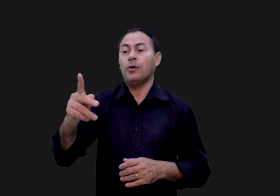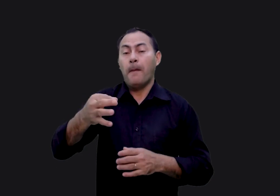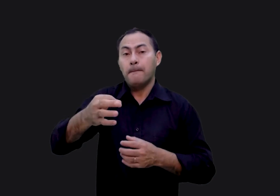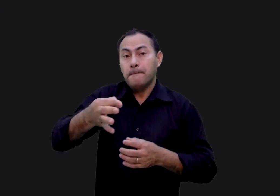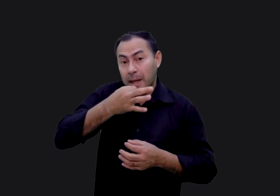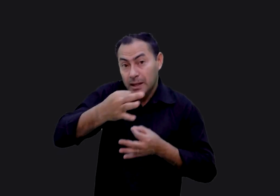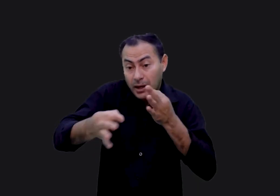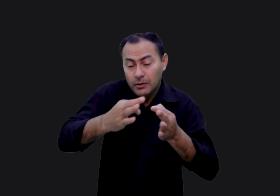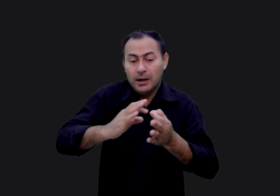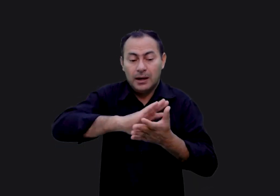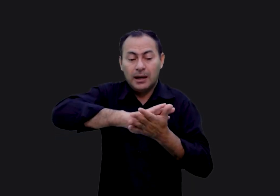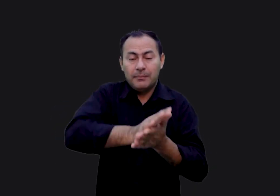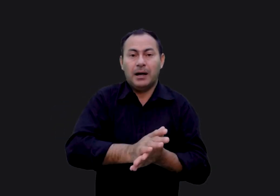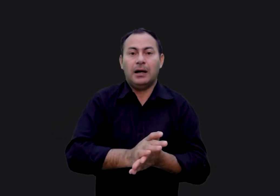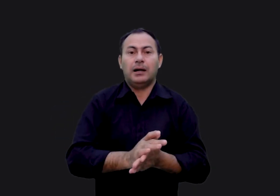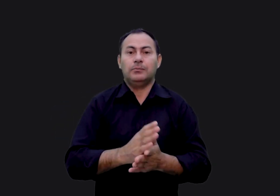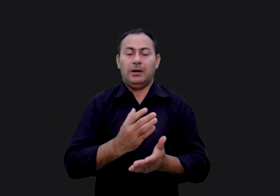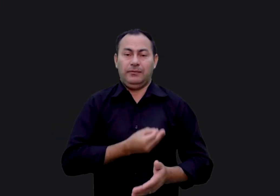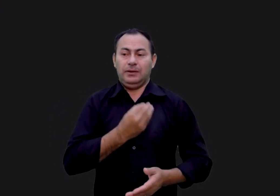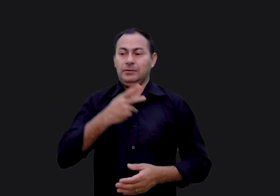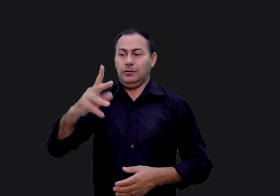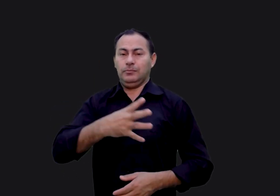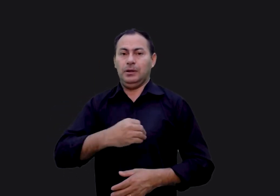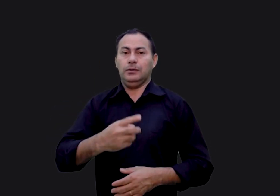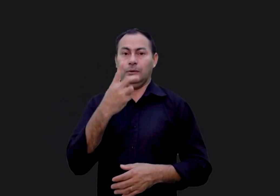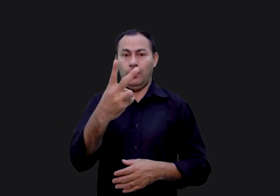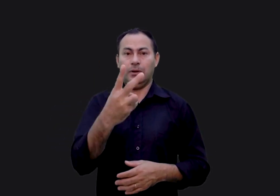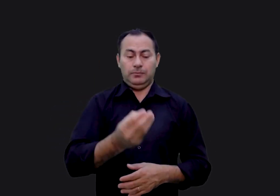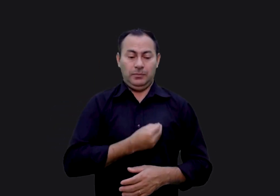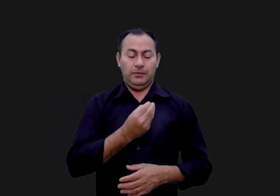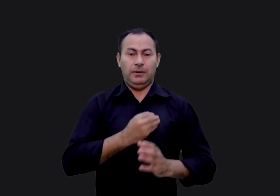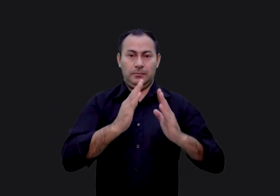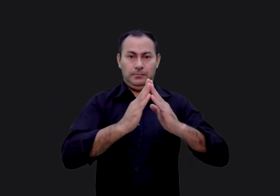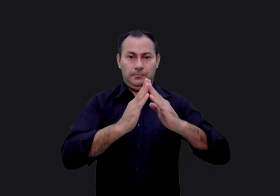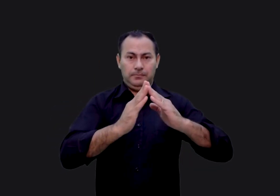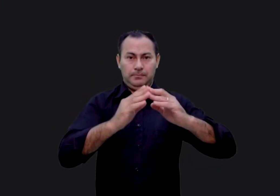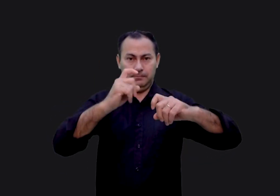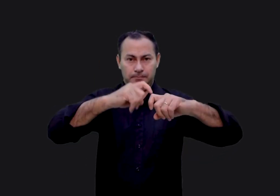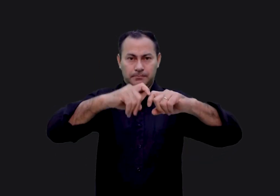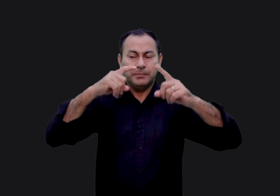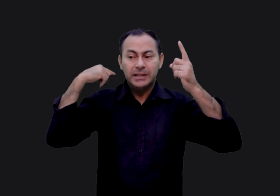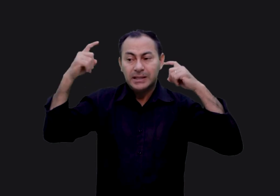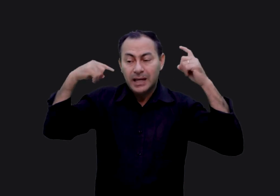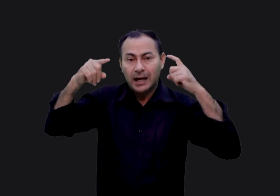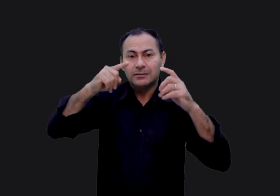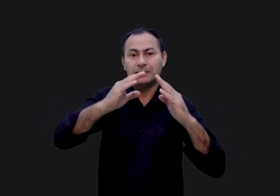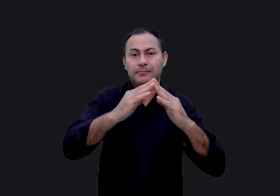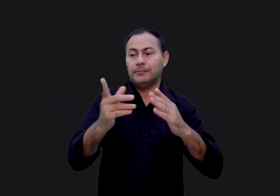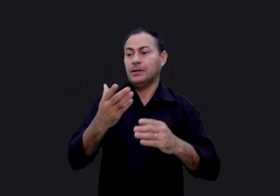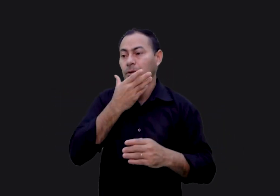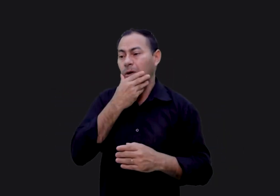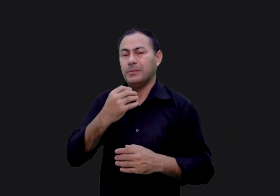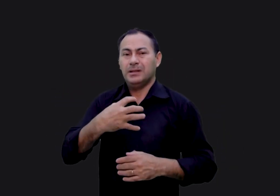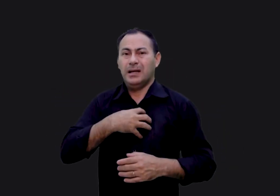sua opinião, ele tinha destruído a vida de seus filhos. 2 deles viviam em hospitais psiquiátricos. Esse homem se